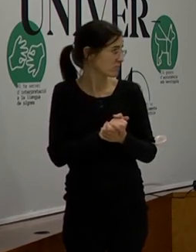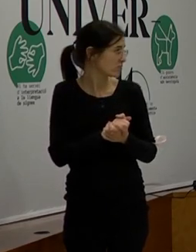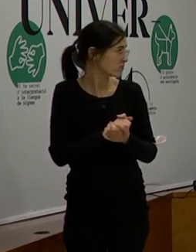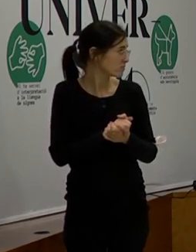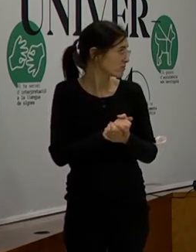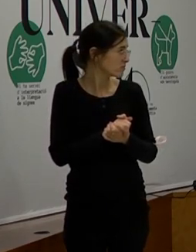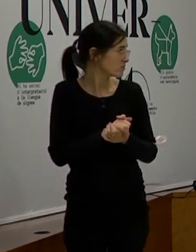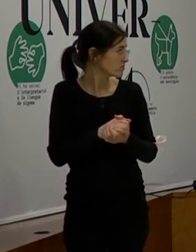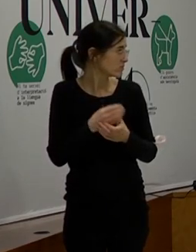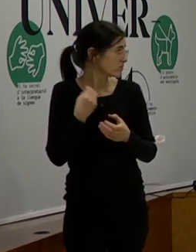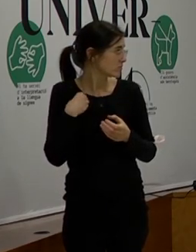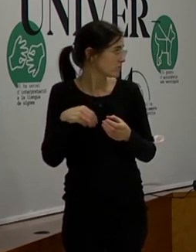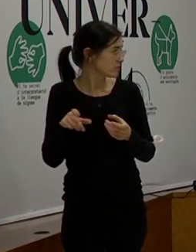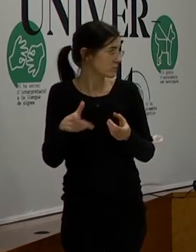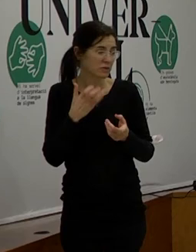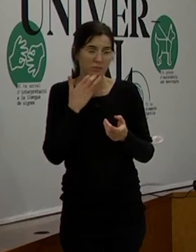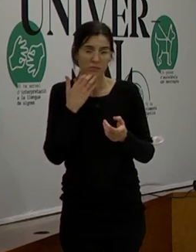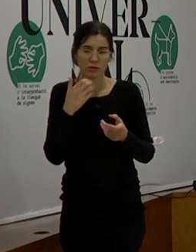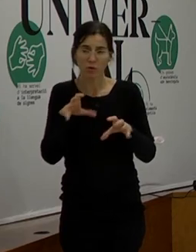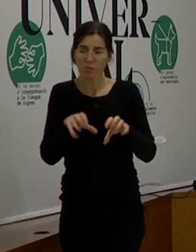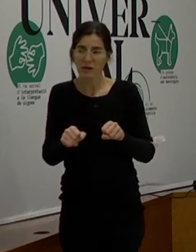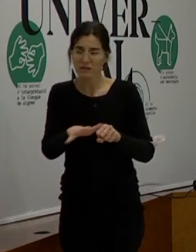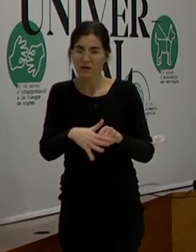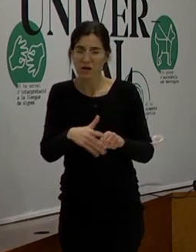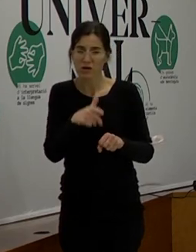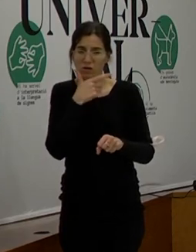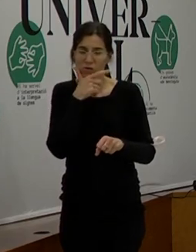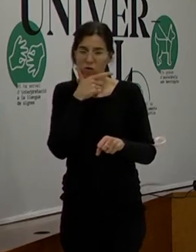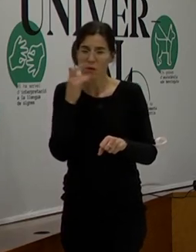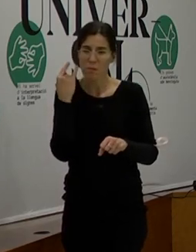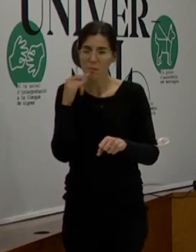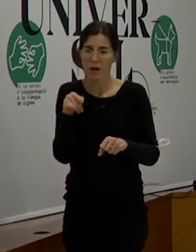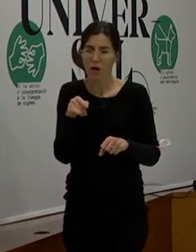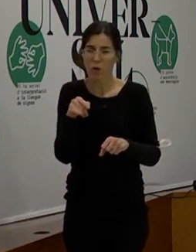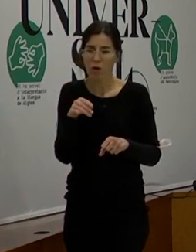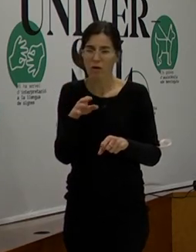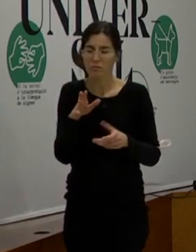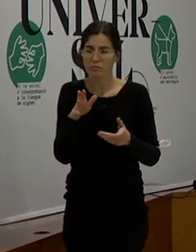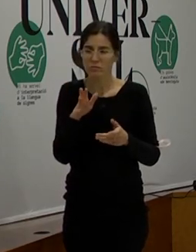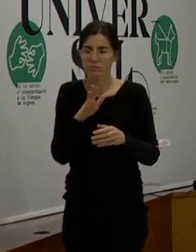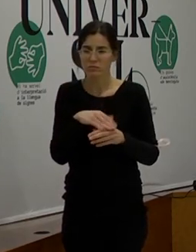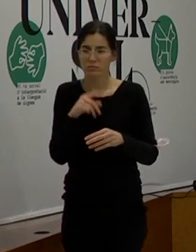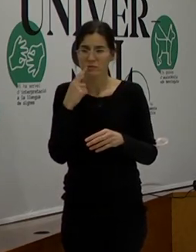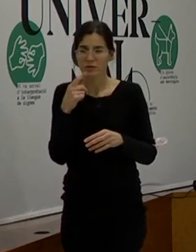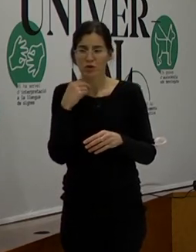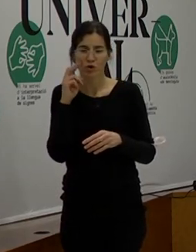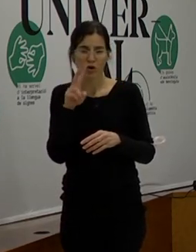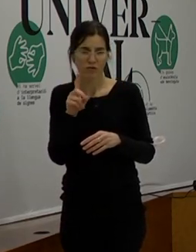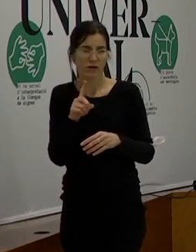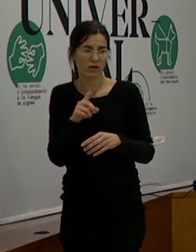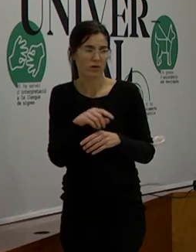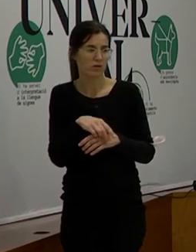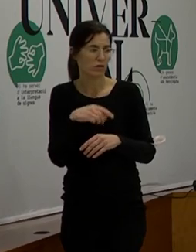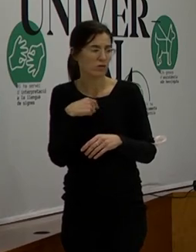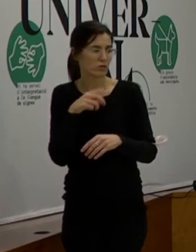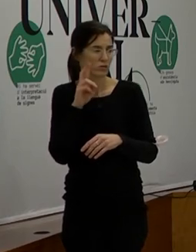Pues li poses la plaça de color blau perquè no digui que no veu. ¿Vale? Jo ho dic perquè